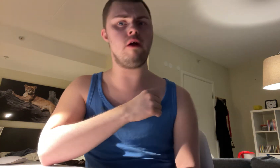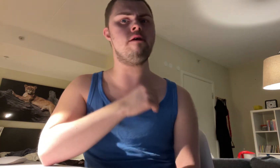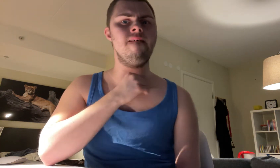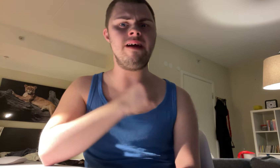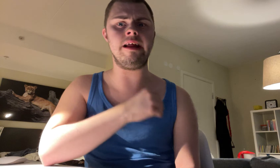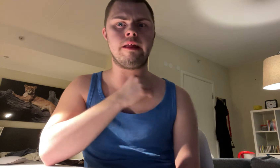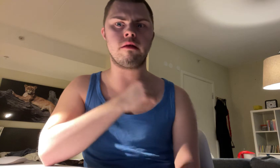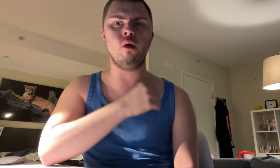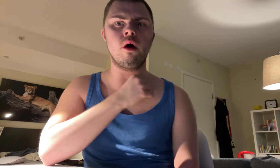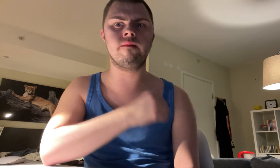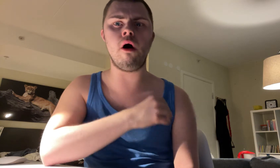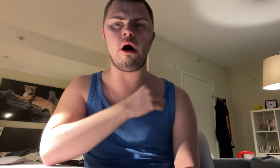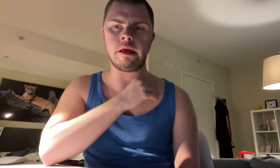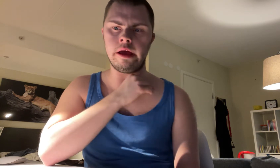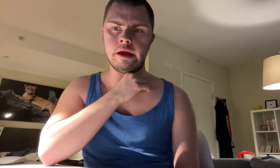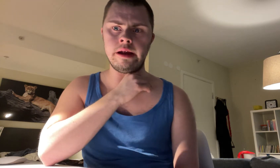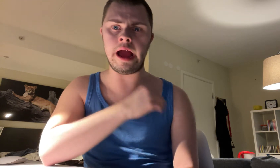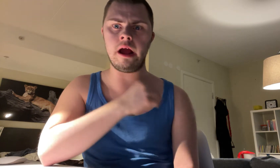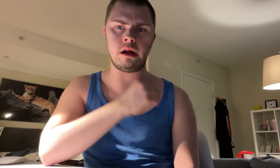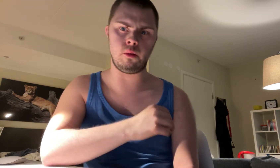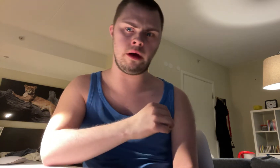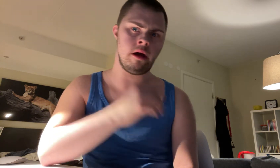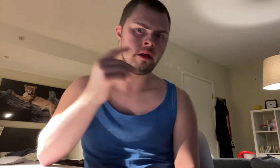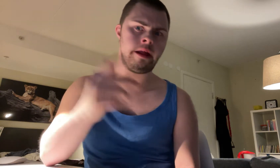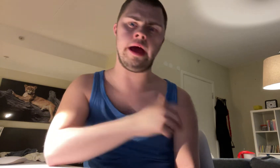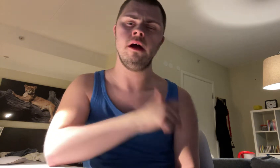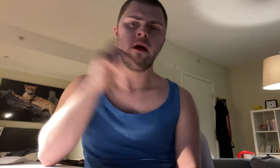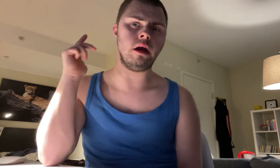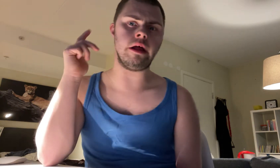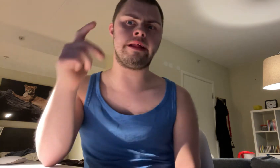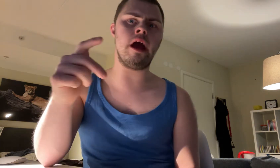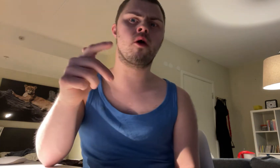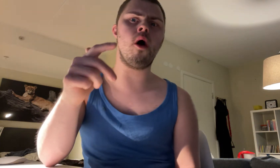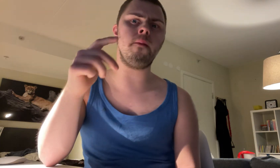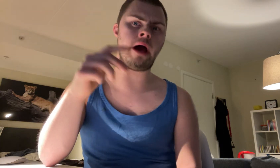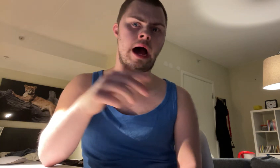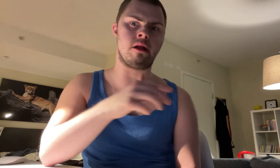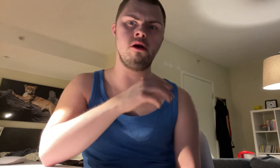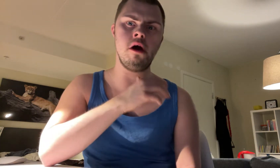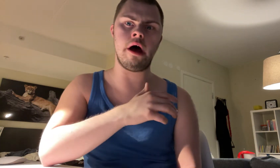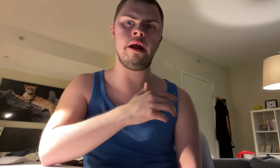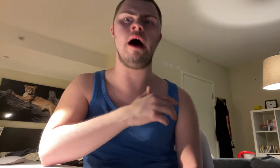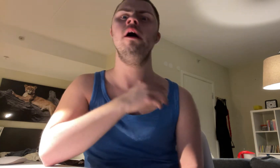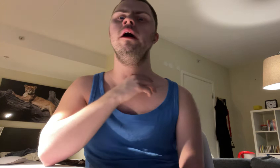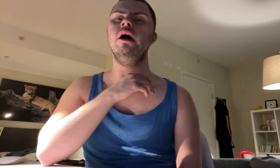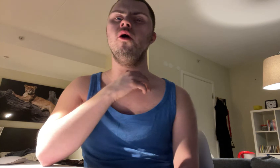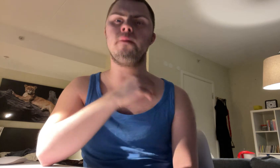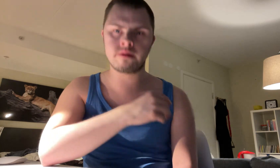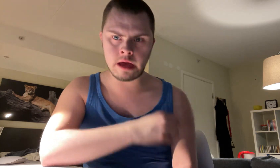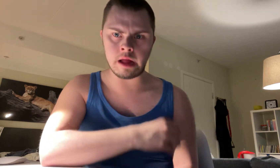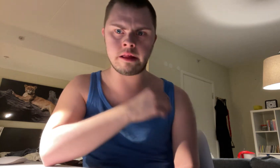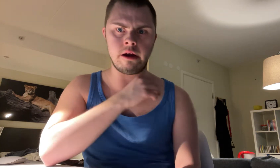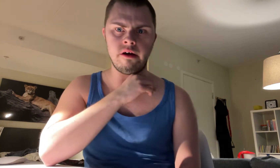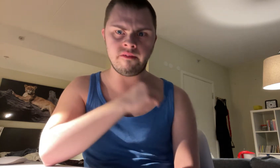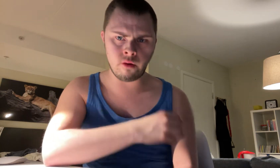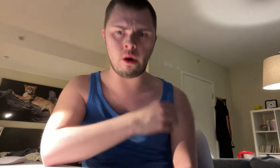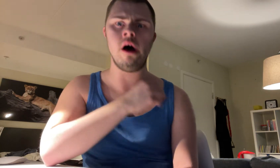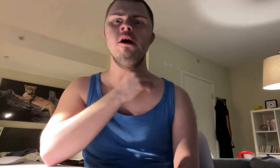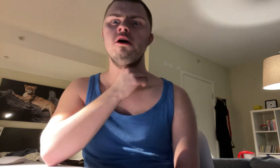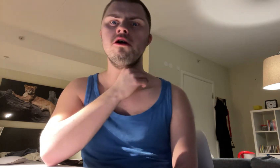Jag vill inte stå kvar längre nu. Nej, det kommer att göra uppskattade få